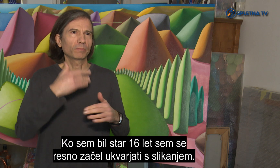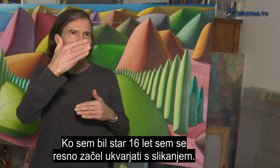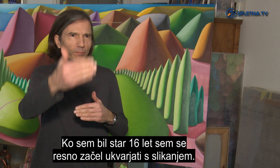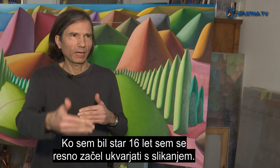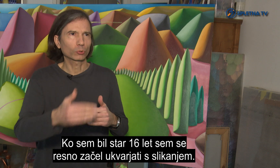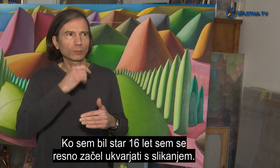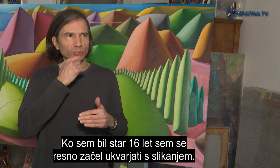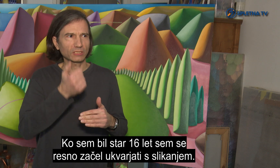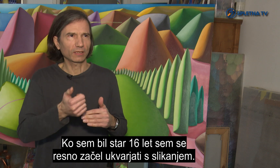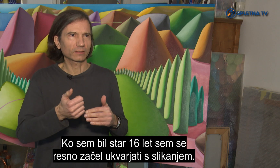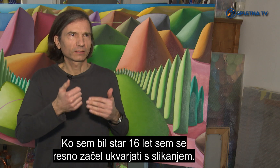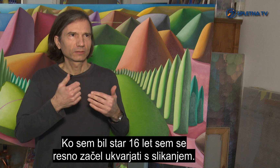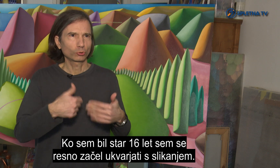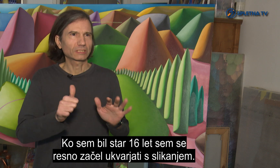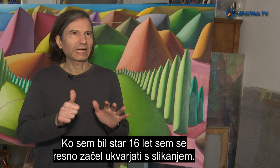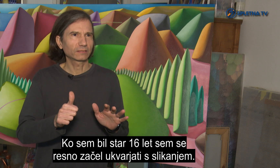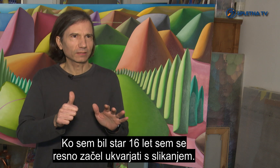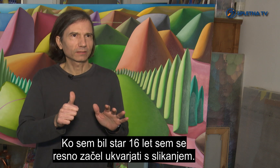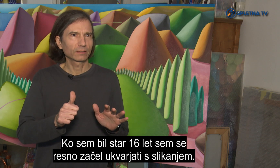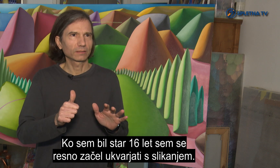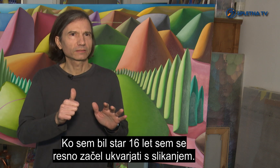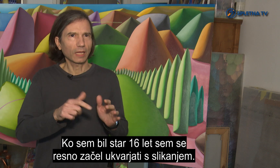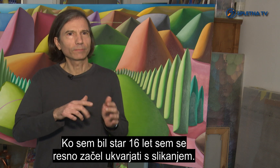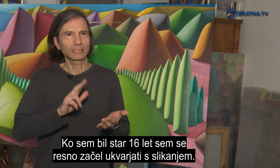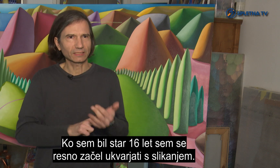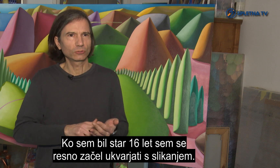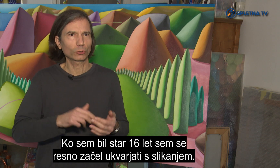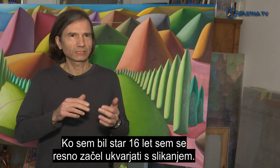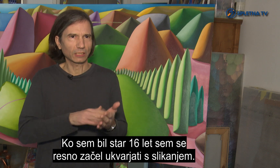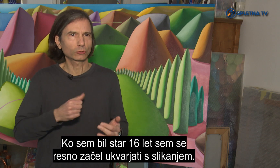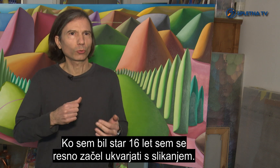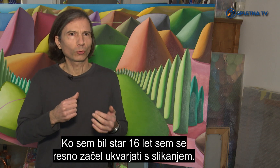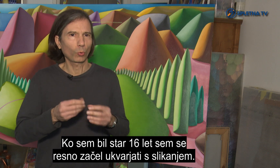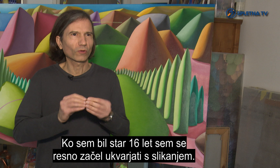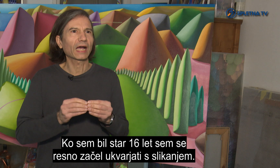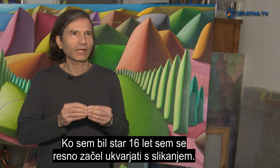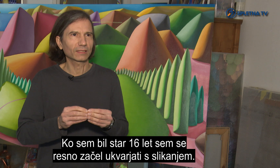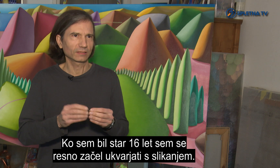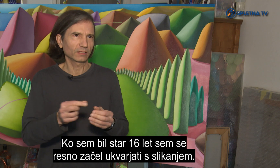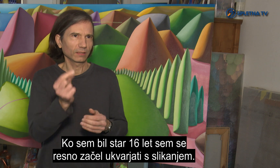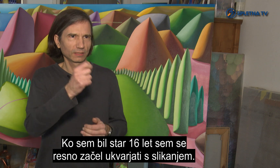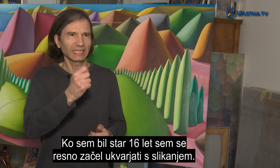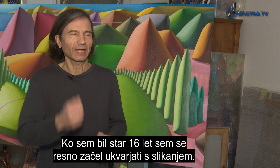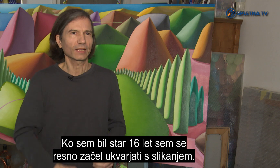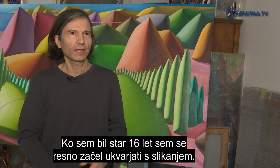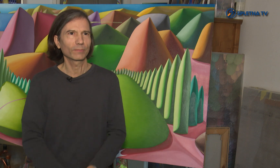Potem pa, ko je pritar, tudi najdete, tem redno tato ukvarjati s velikanjem.